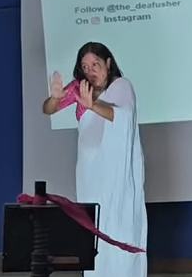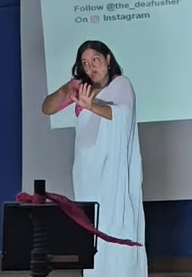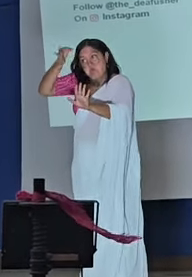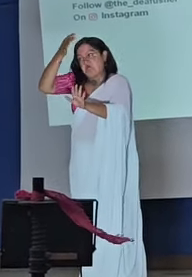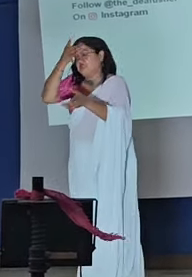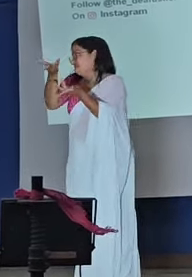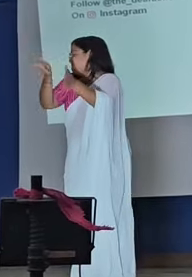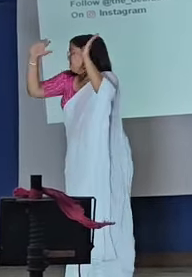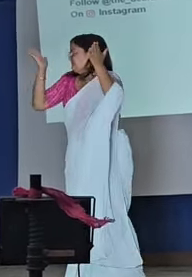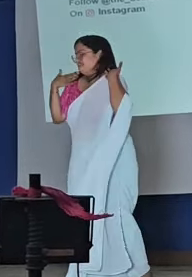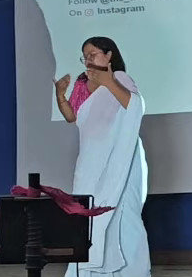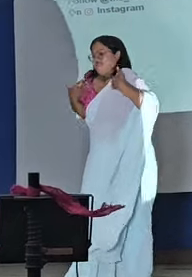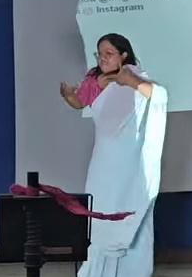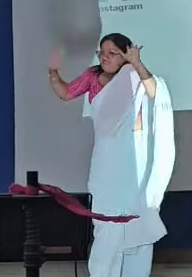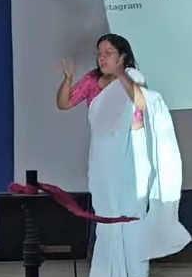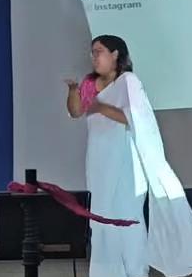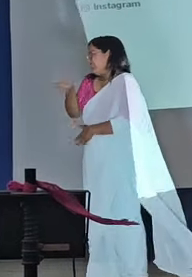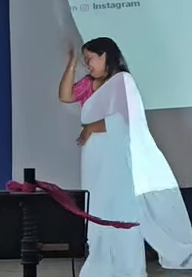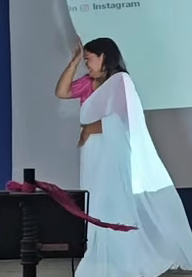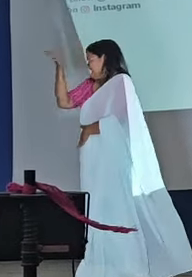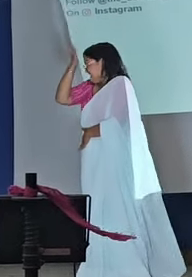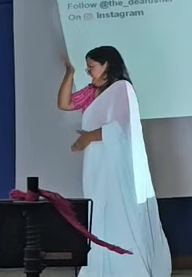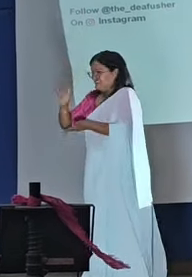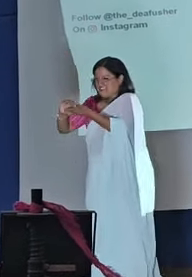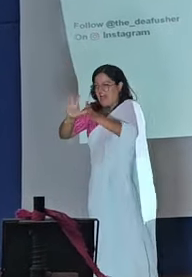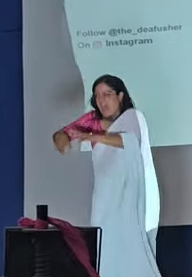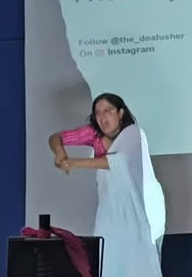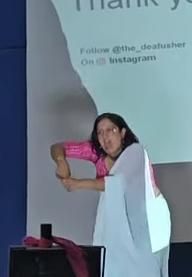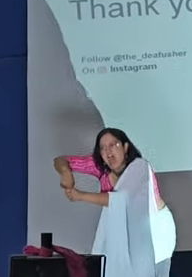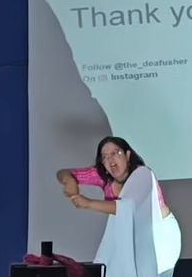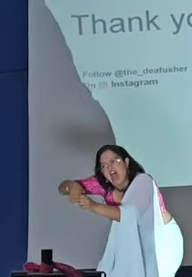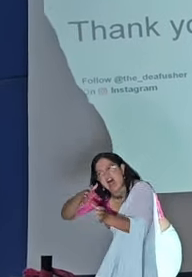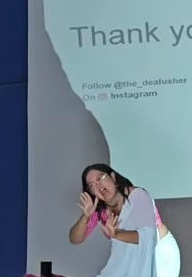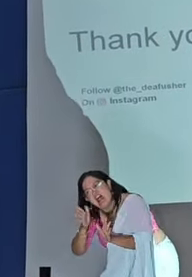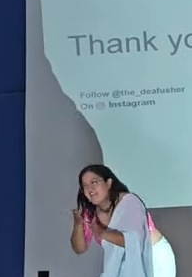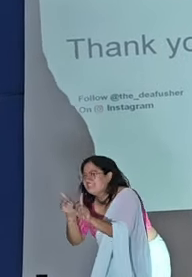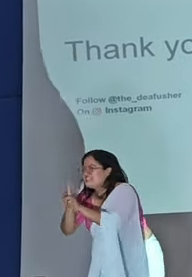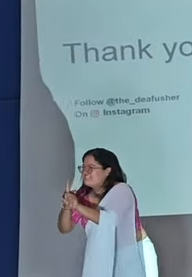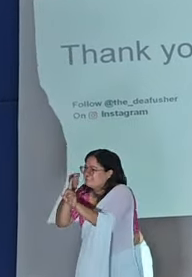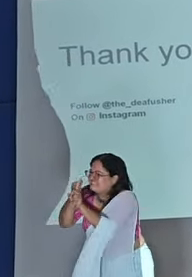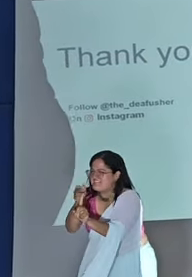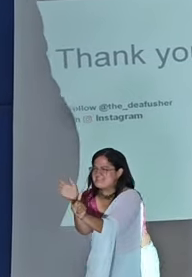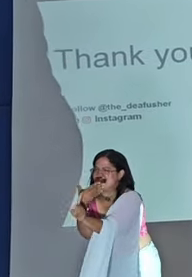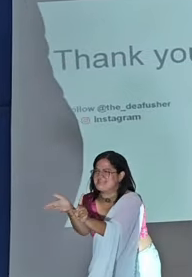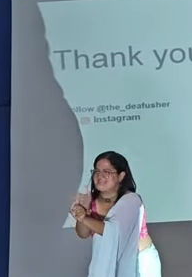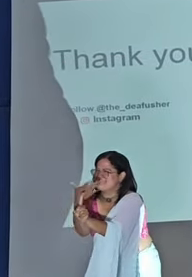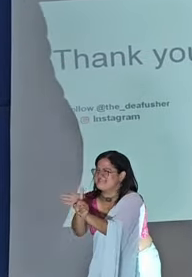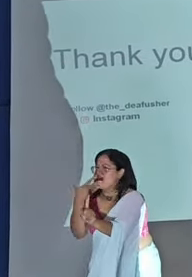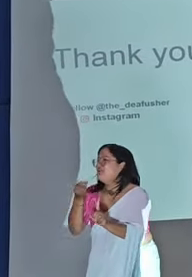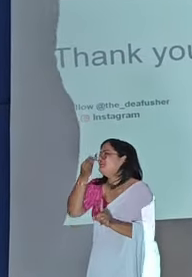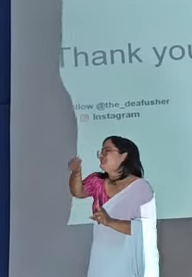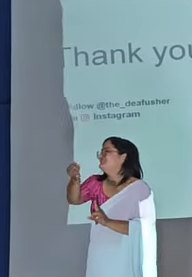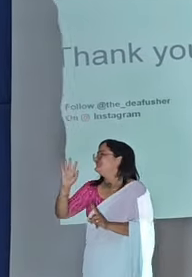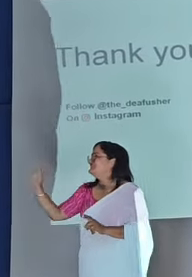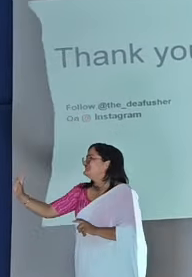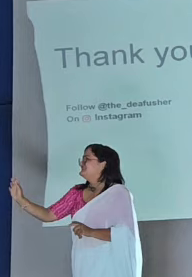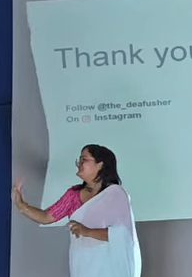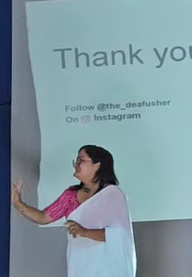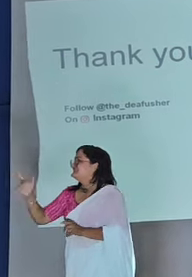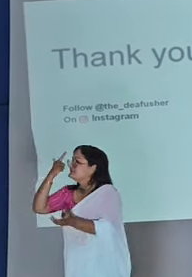नहीं, मतलब बहुत सारी टेक्निकल चीजें होती है, बट ऐसा तो नहीं करते ना कि अरे लोग सर पीटने लगते हैं कि अगर इससे शादी कर ली इसको तो दिखता नहीं है ये वो,